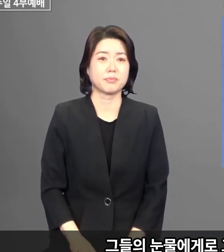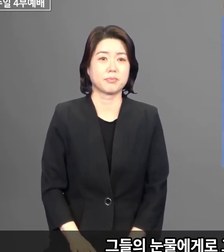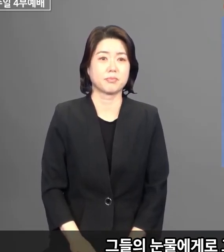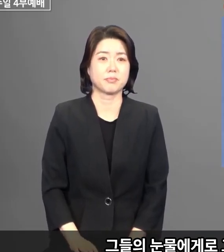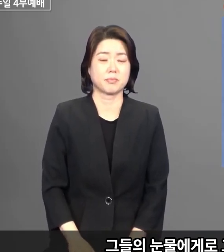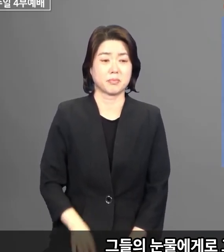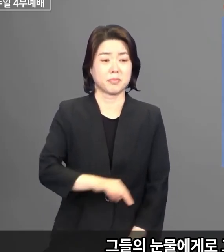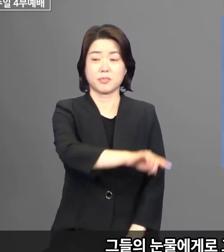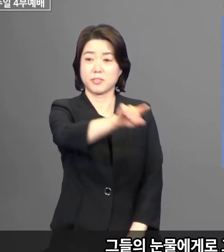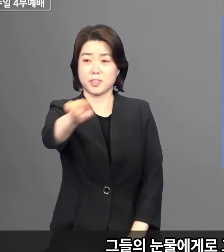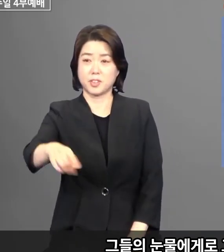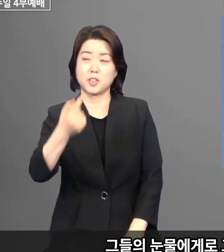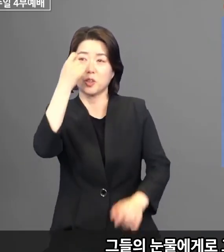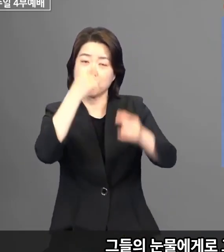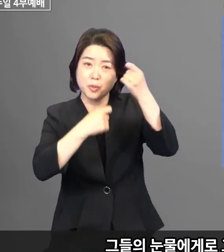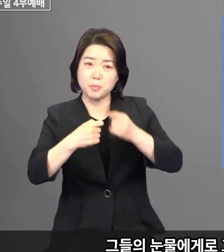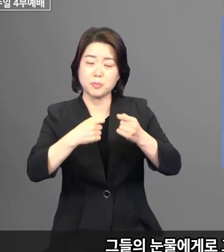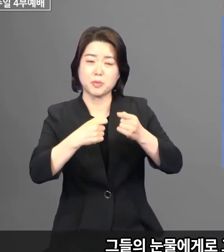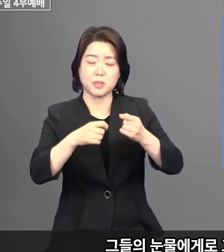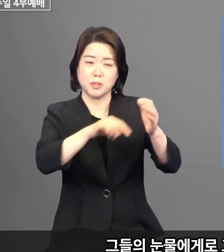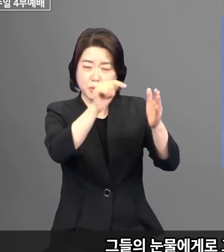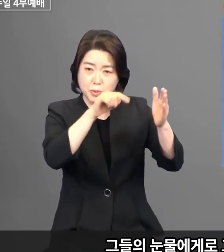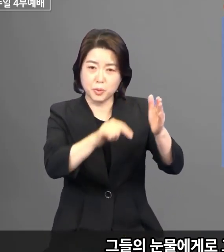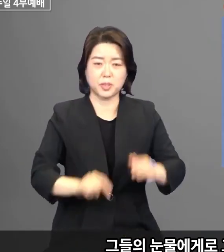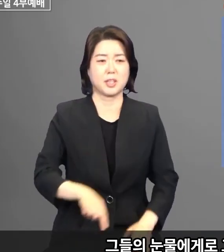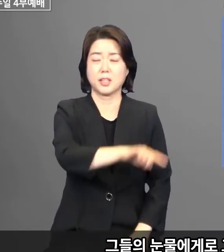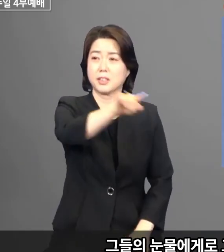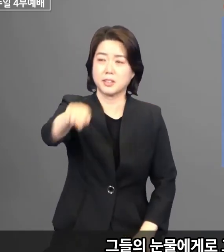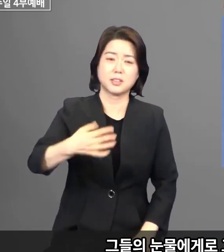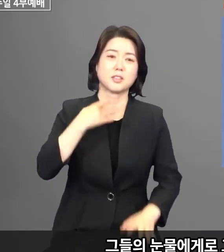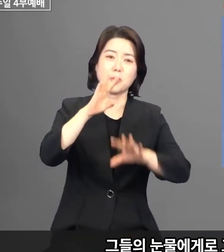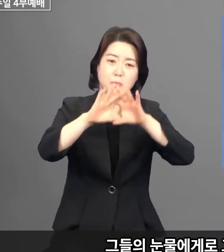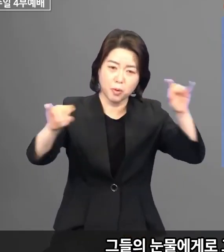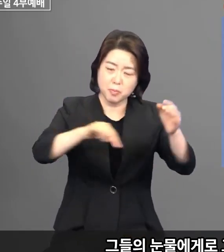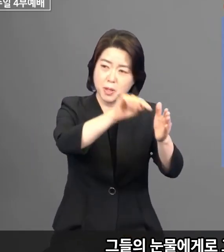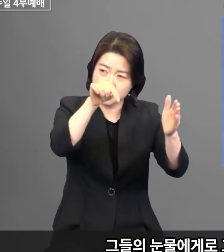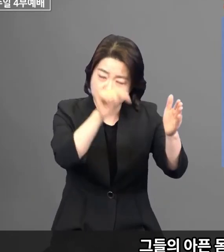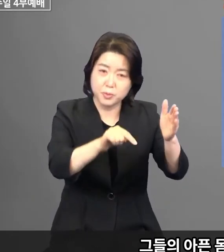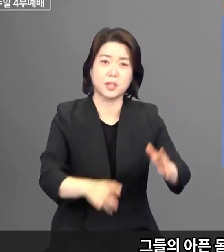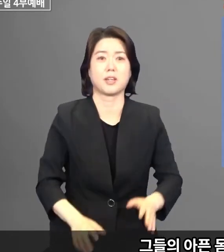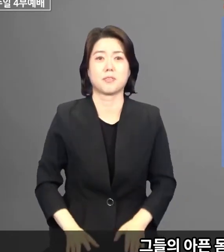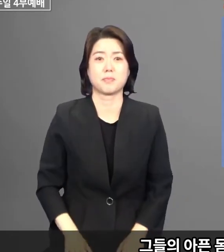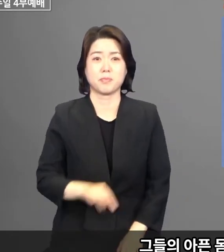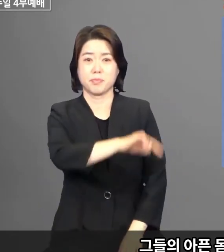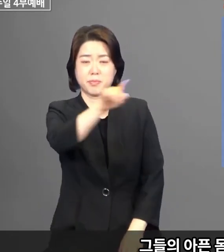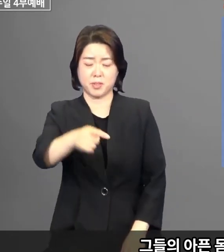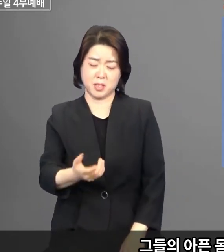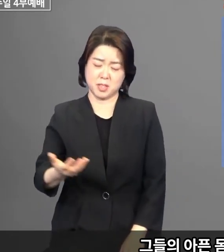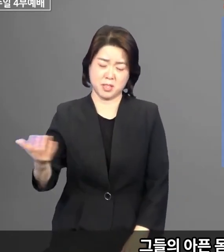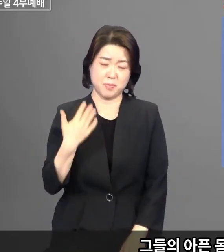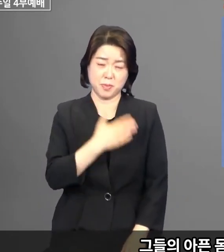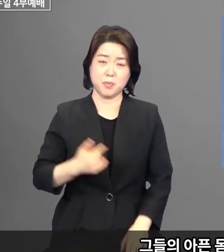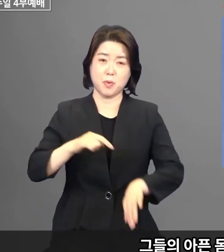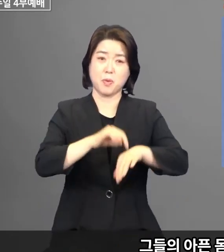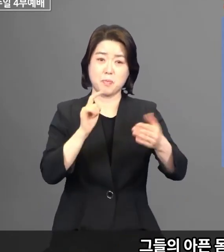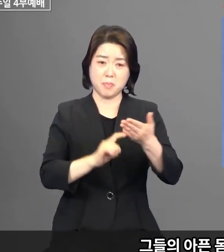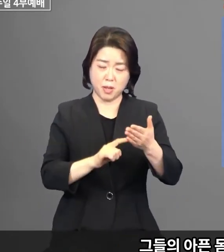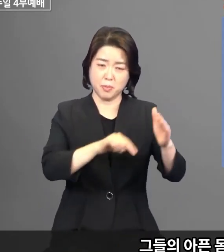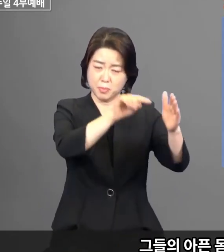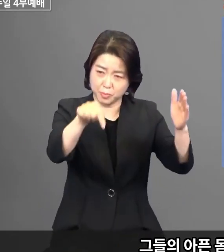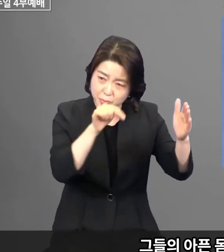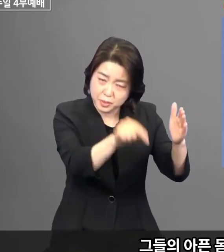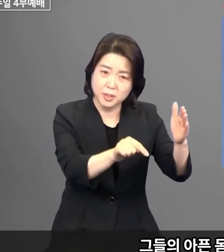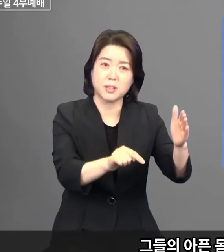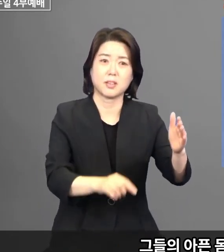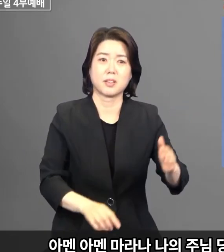그들의 눈물에게로, 그들의 목마름에게로, 그들의 아픈 몸과 마음에게로.